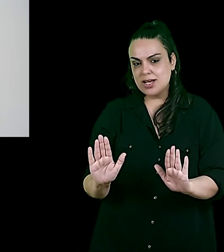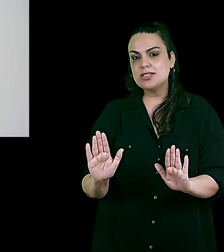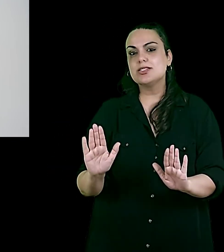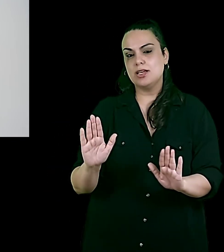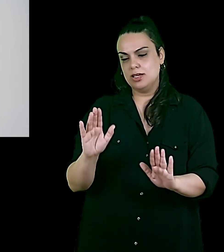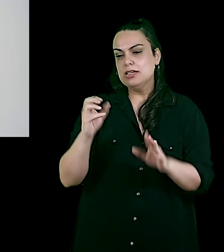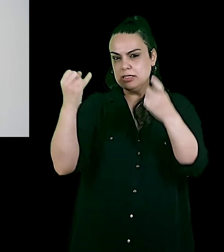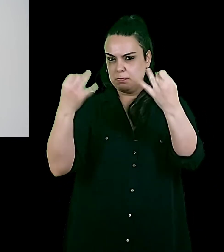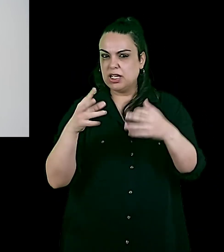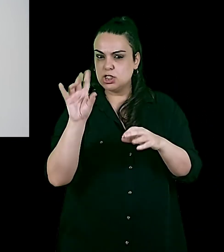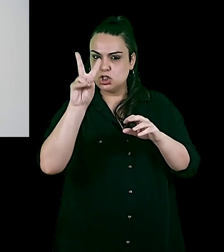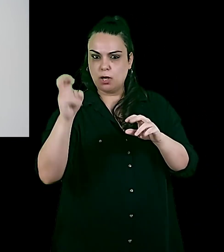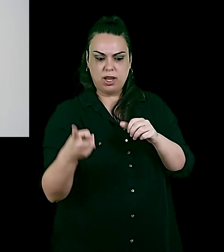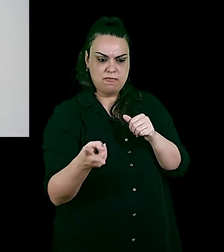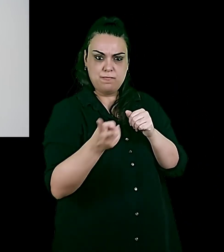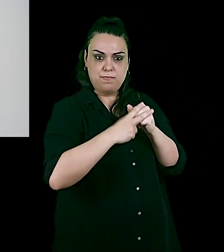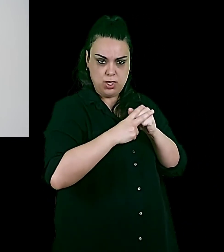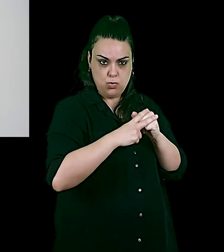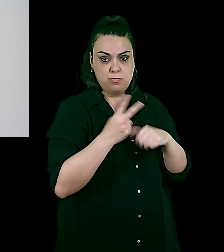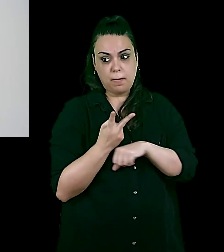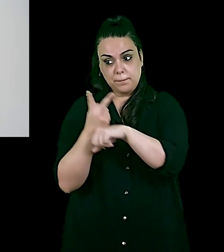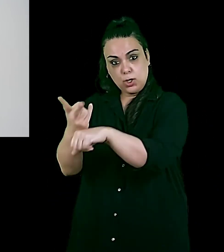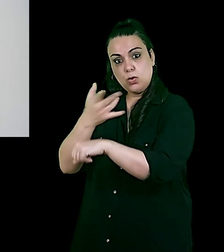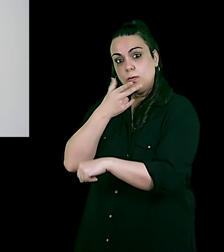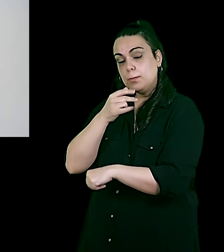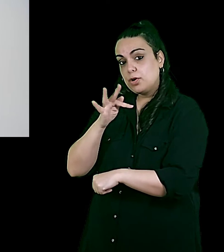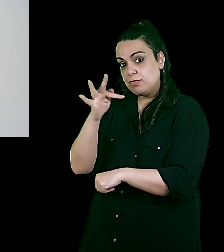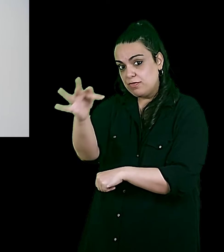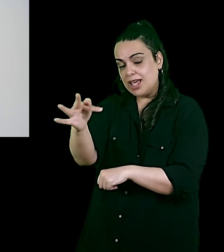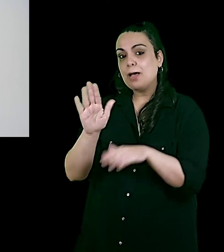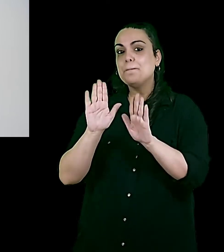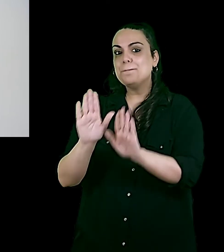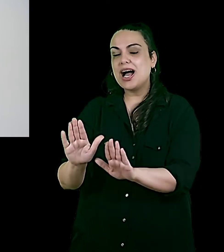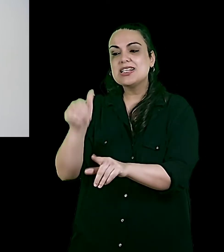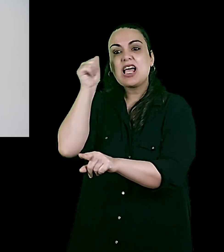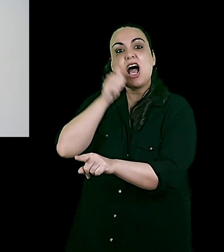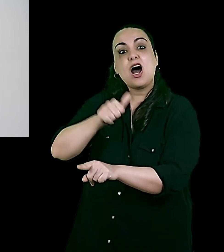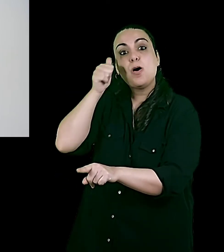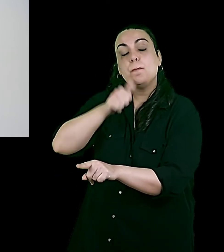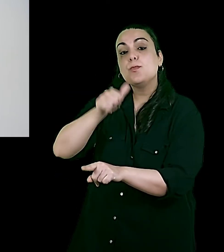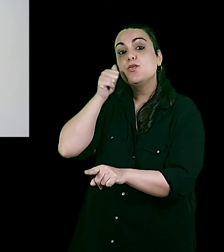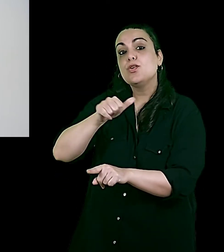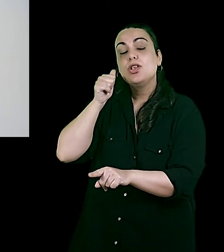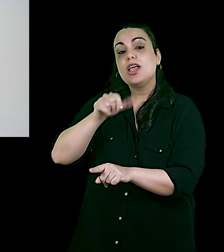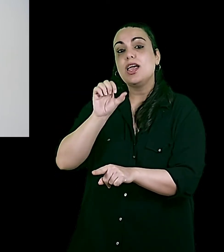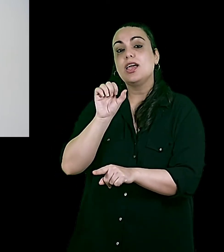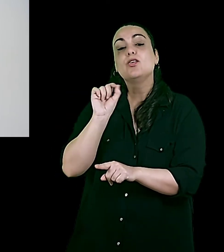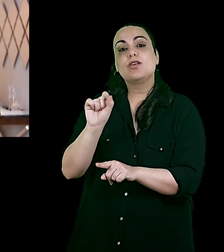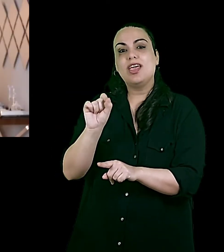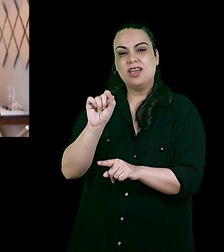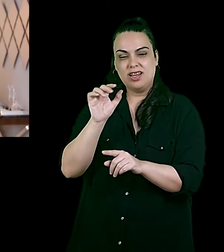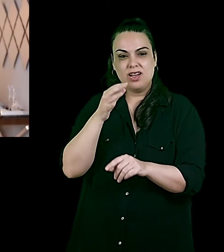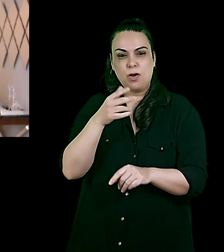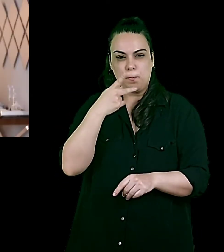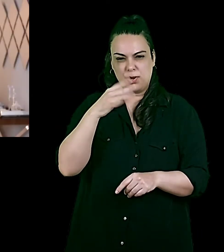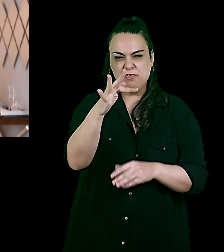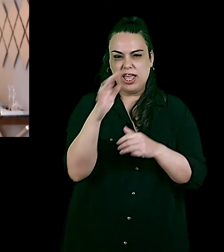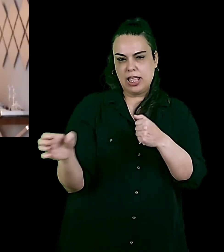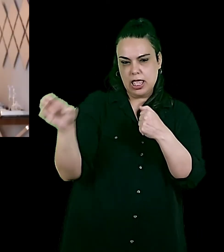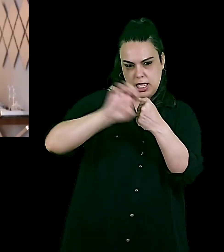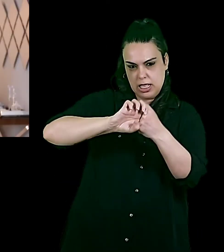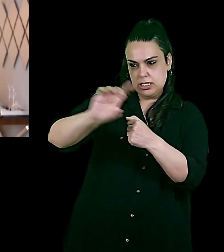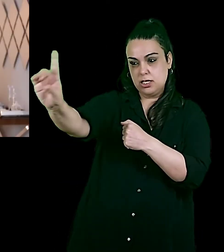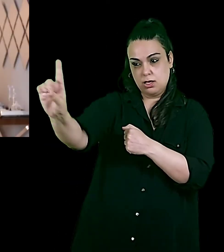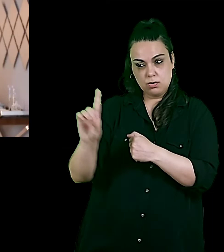sobre a viúva que procurou o profeta, mas sobre a sunamita que recebeu o profeta Eliseu. Eu não sei se você conhece